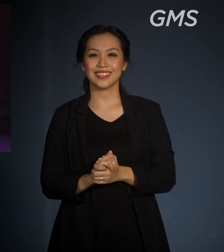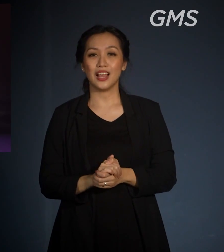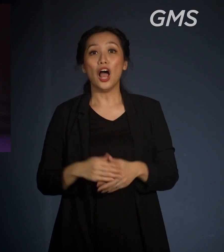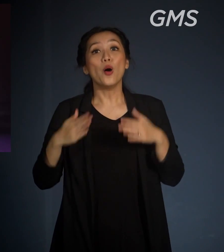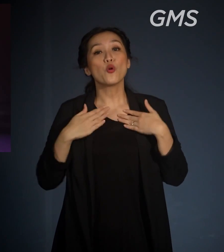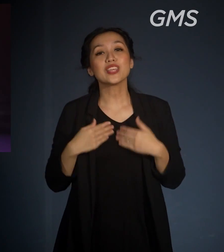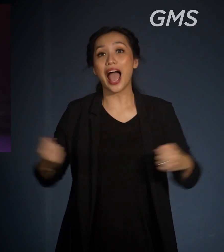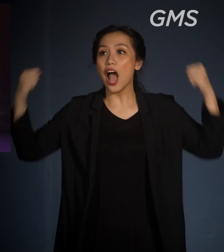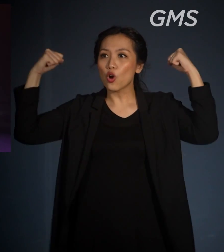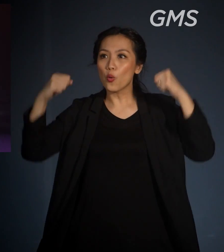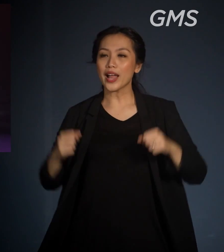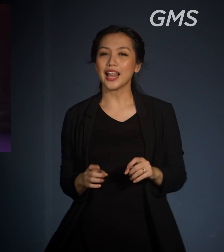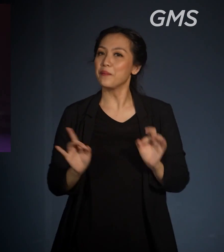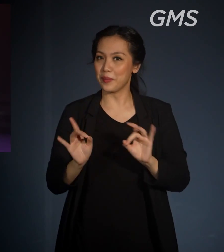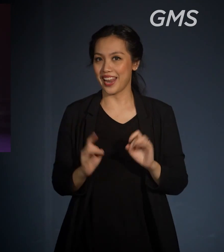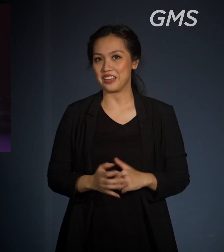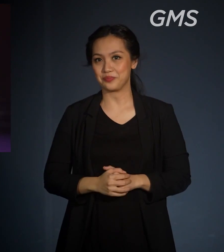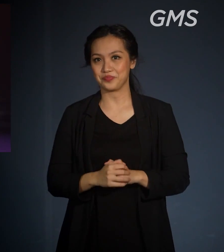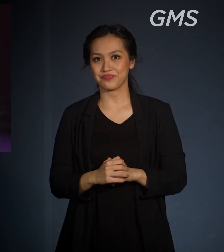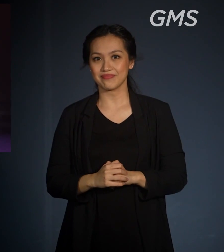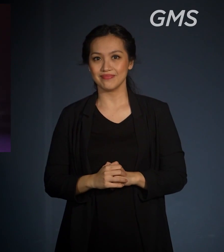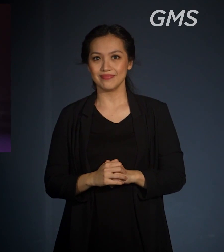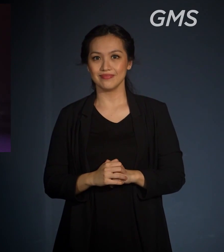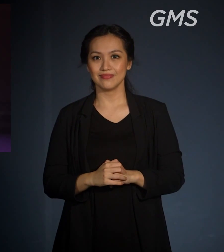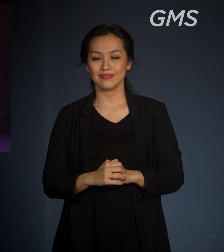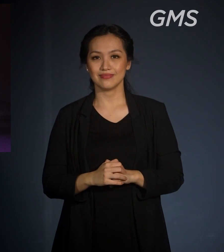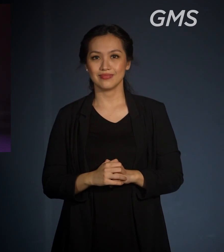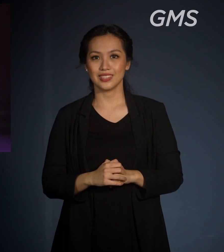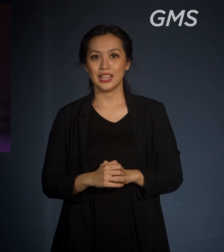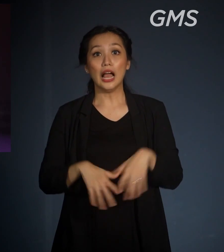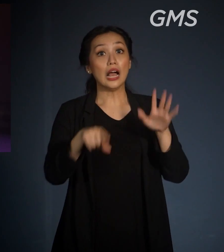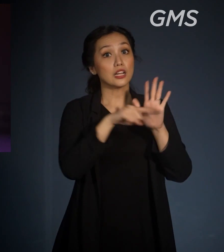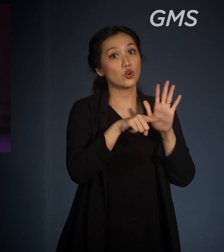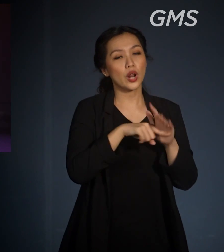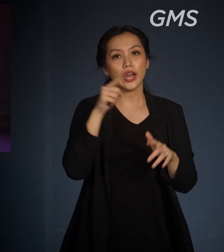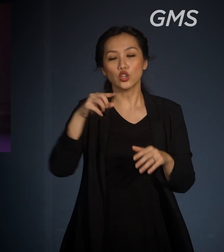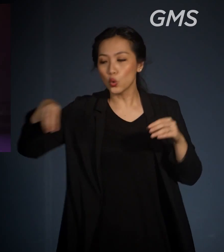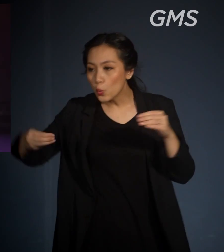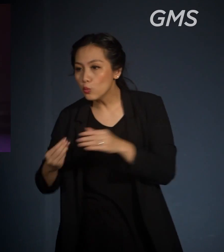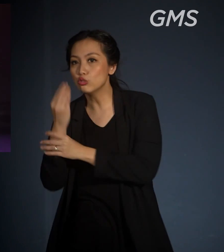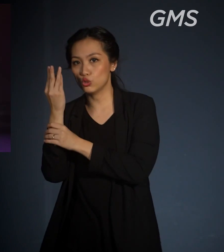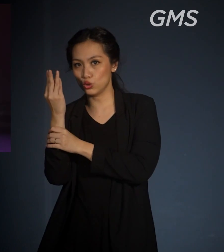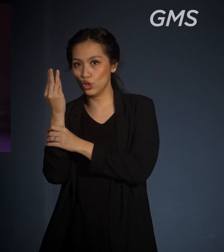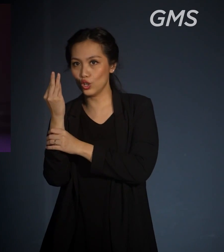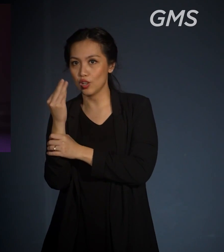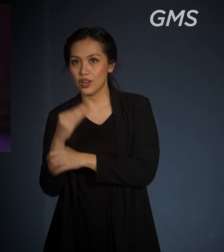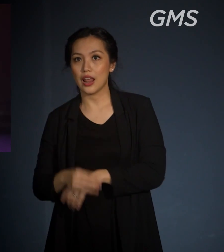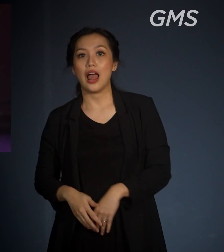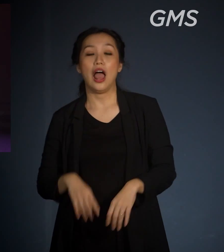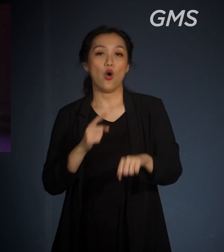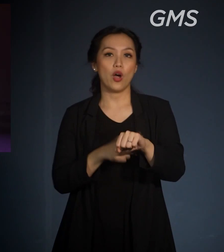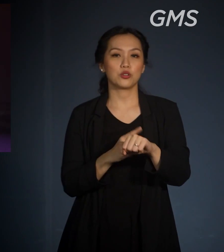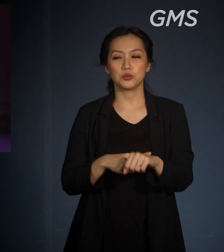kekuatan-kekuatan. Nah, kapan kelemahan itu muncul? Ketika mobil pabrik A dibandingkan dengan mobil pabrik B.